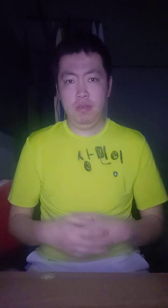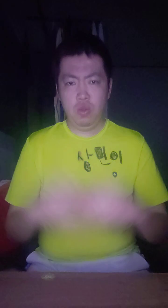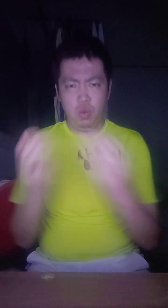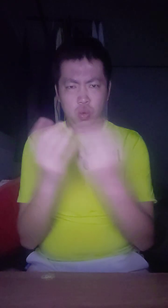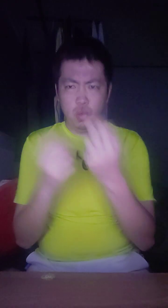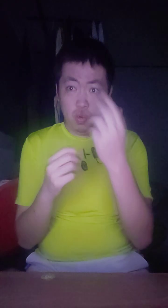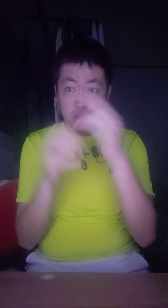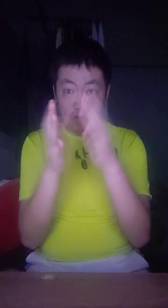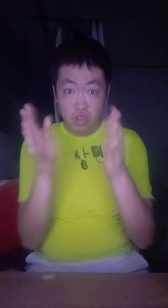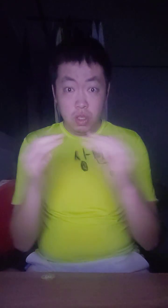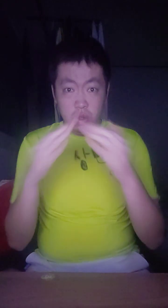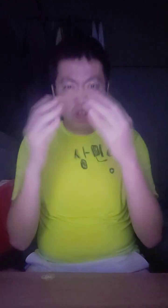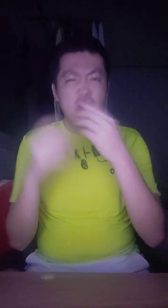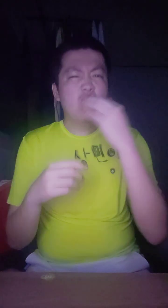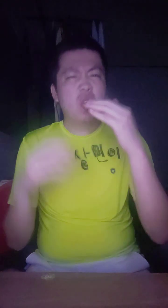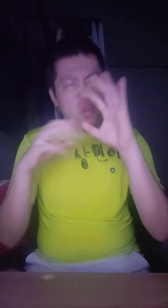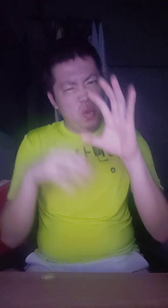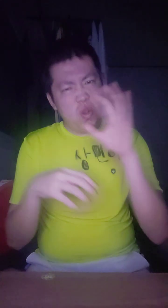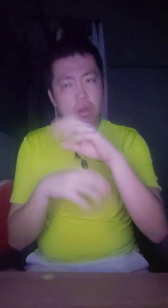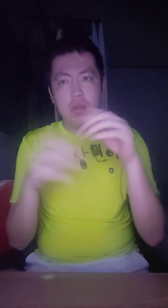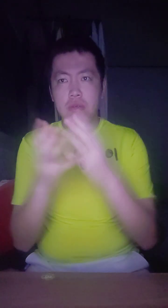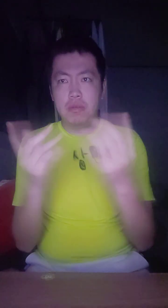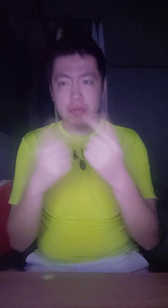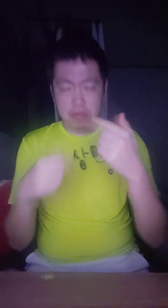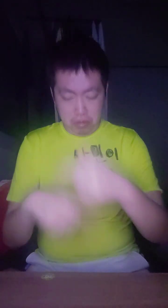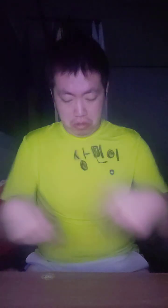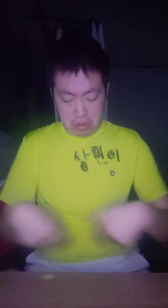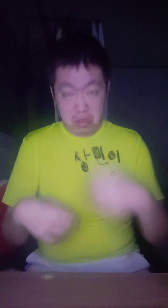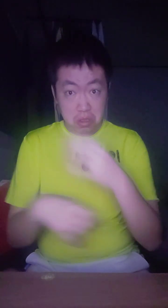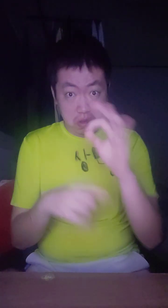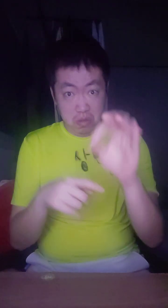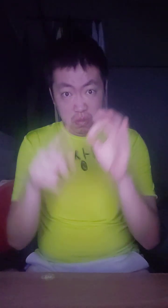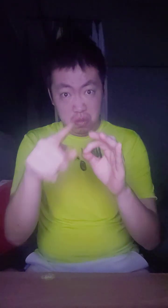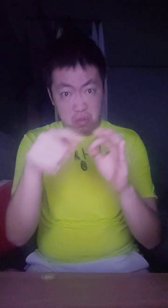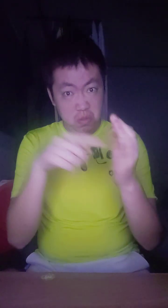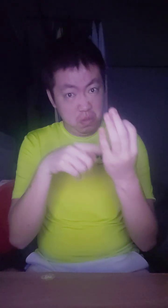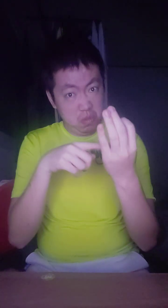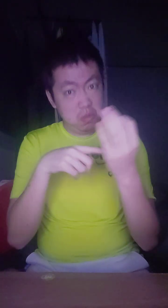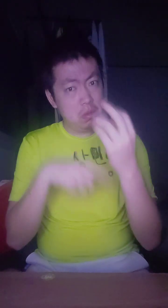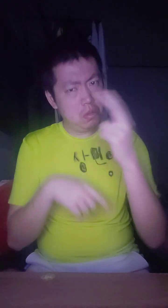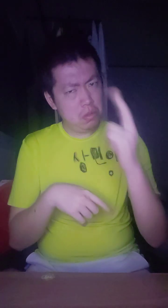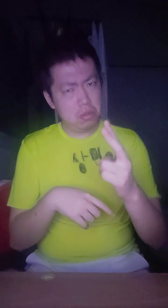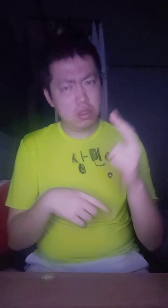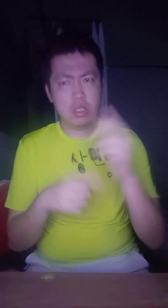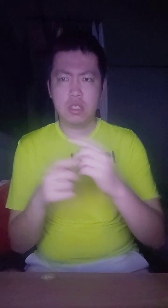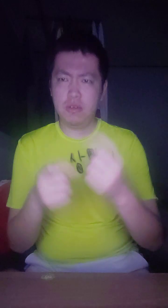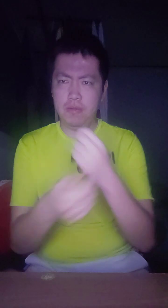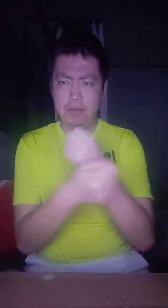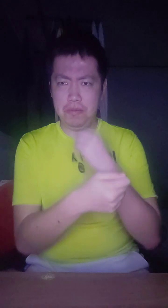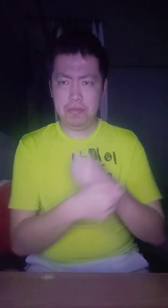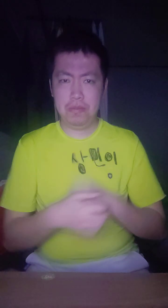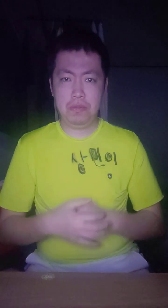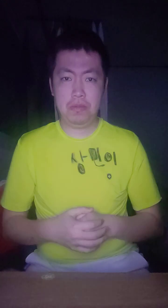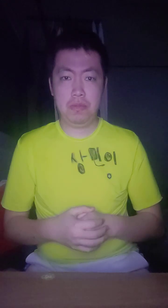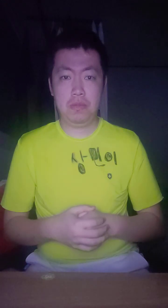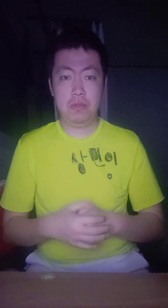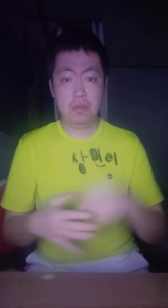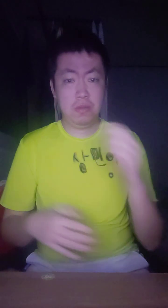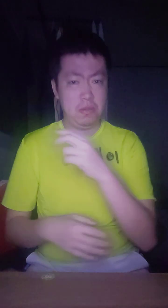초등학교와 중학교, 술집, 화장실 등에서 여성들의 신체를 휴대전화로 몰래 찍어온 20대 남성이 경찰에 붙잡혔습니다. 수사